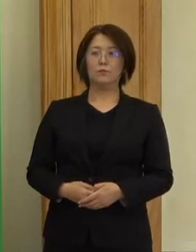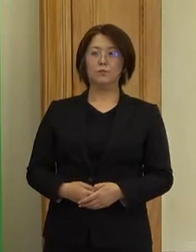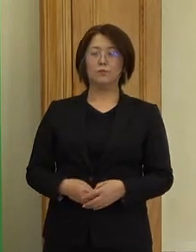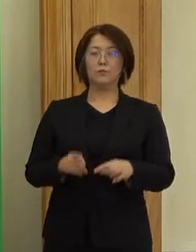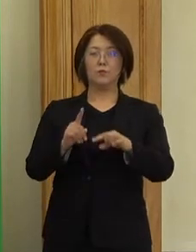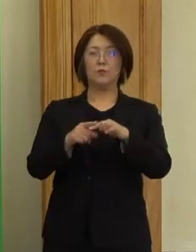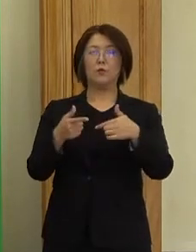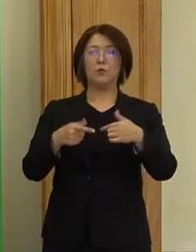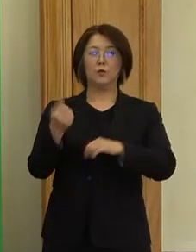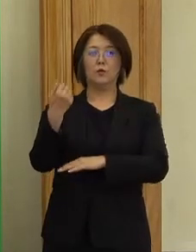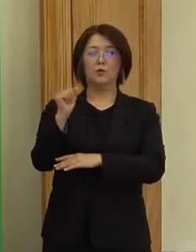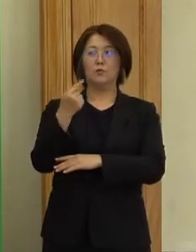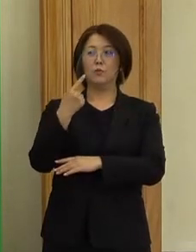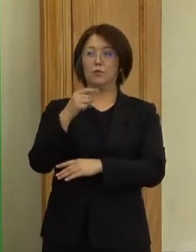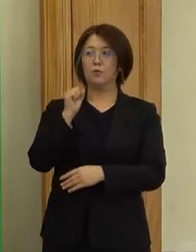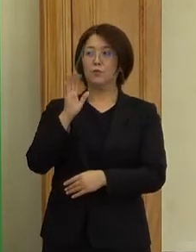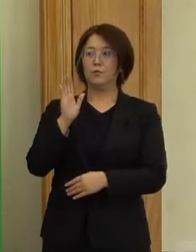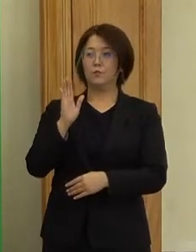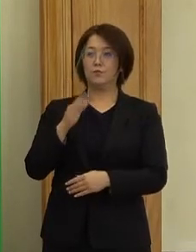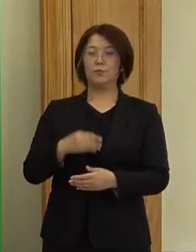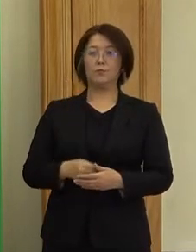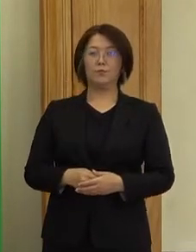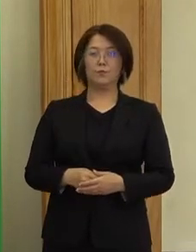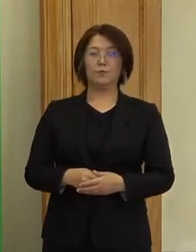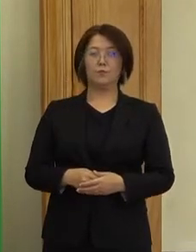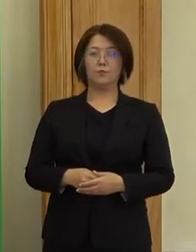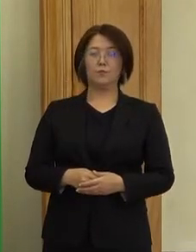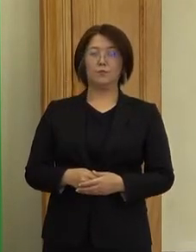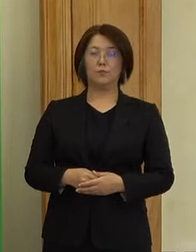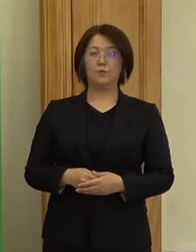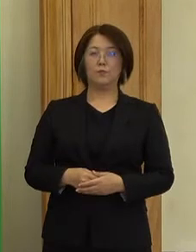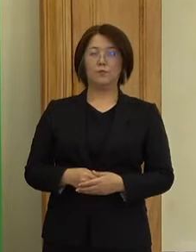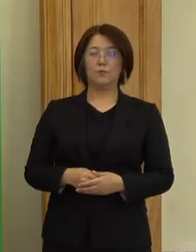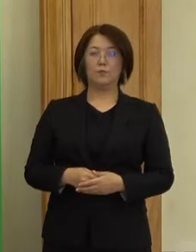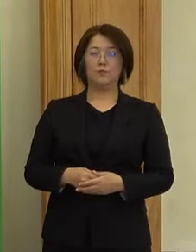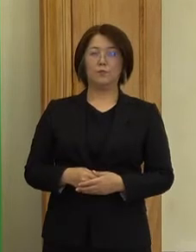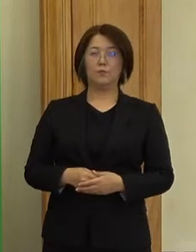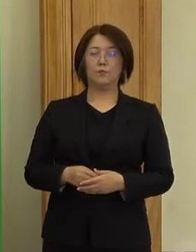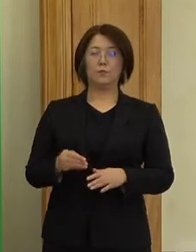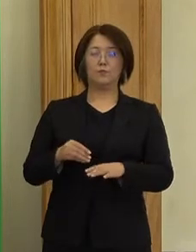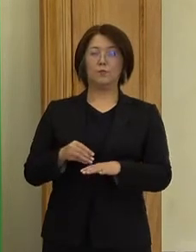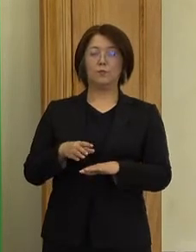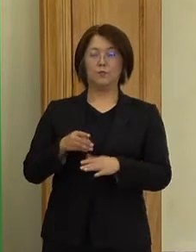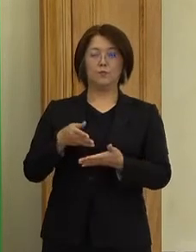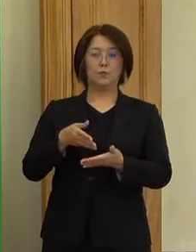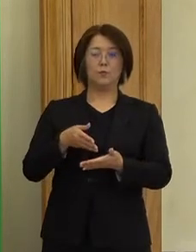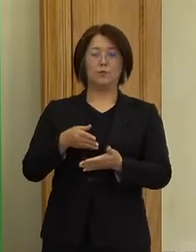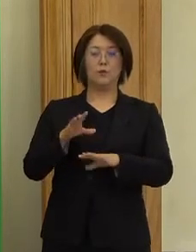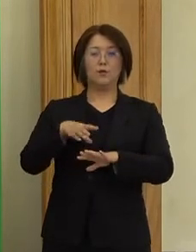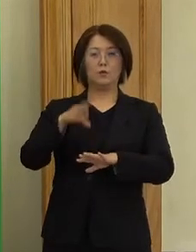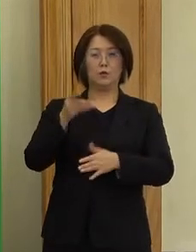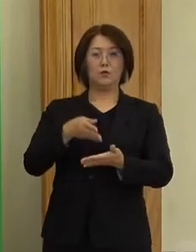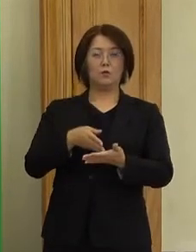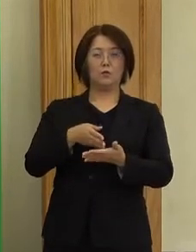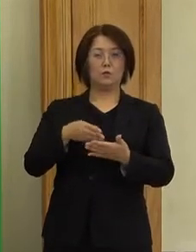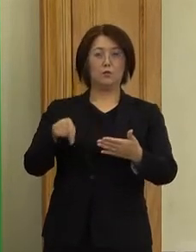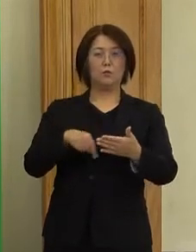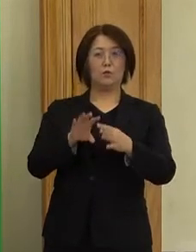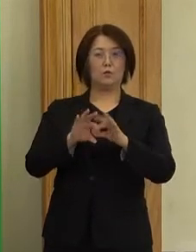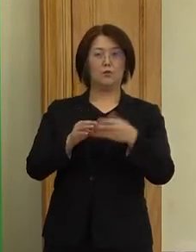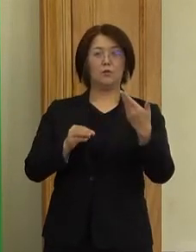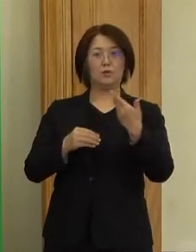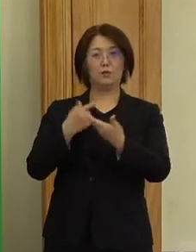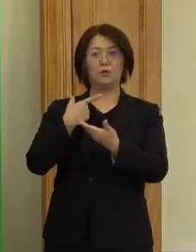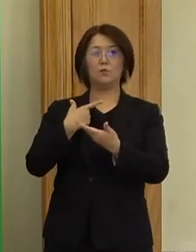中日新聞の永森です。よろしくお願いします。冒頭 の知事謝罪やった件にまず、お伺いさせていただきます。